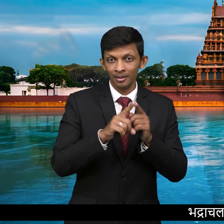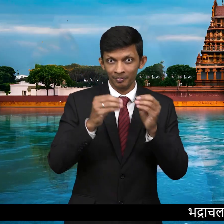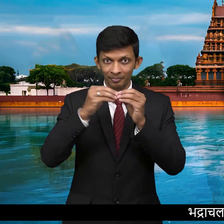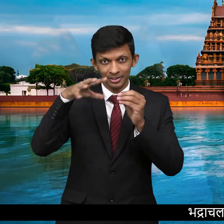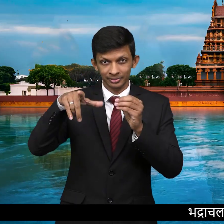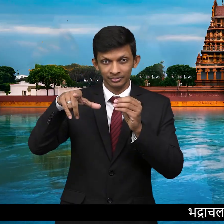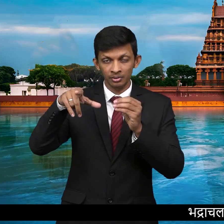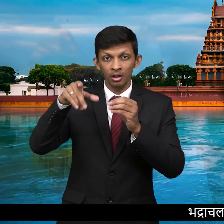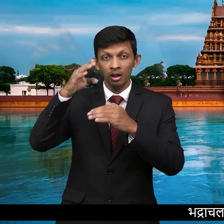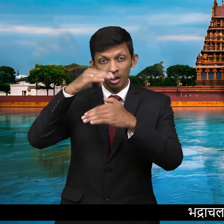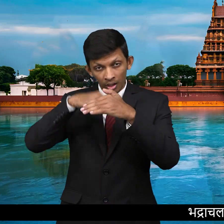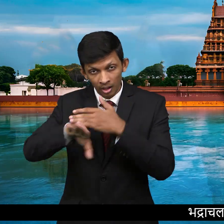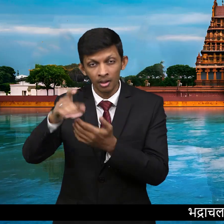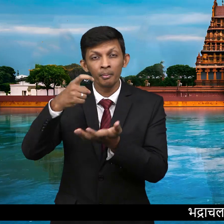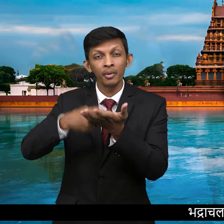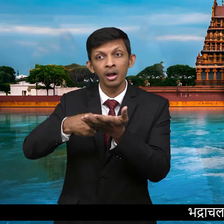भद्राचलम में राम मंदिर,